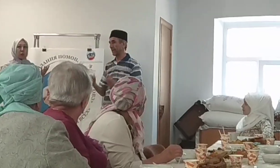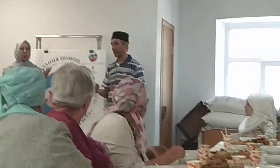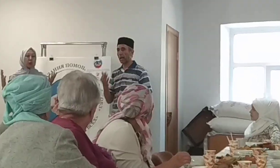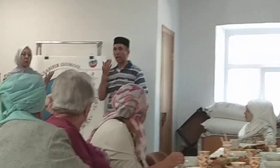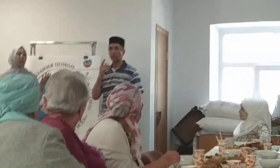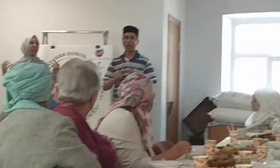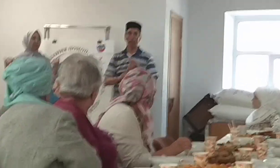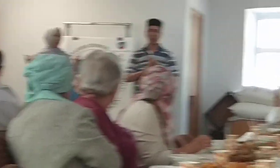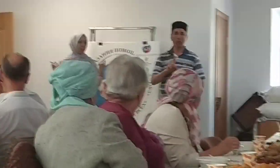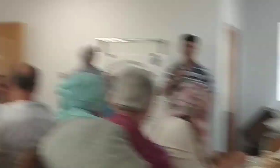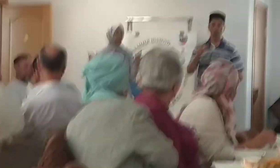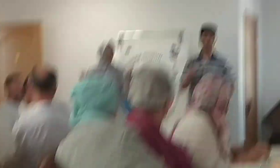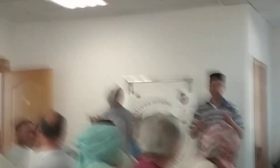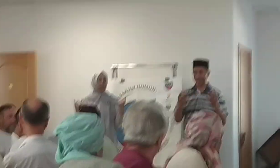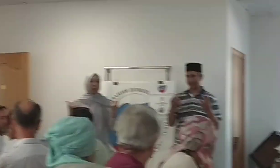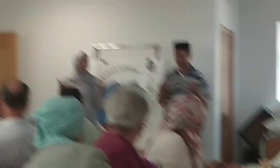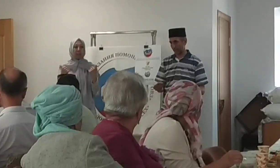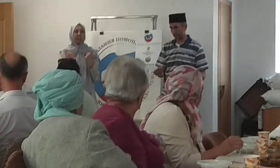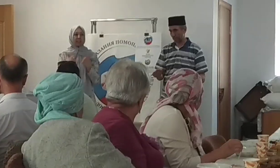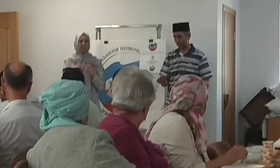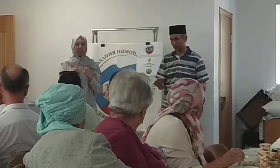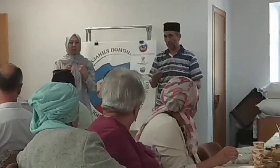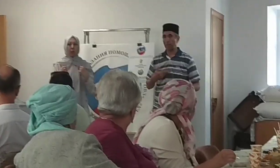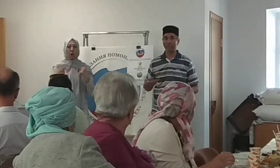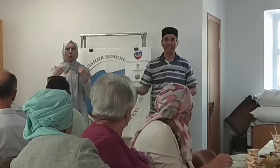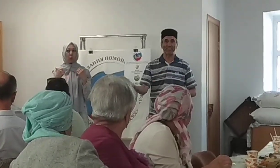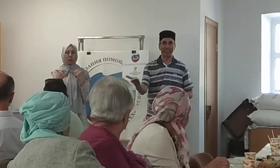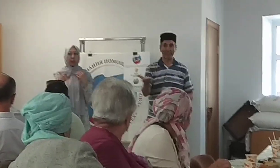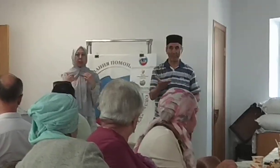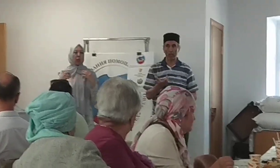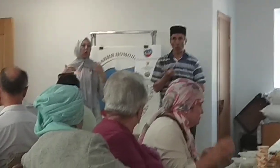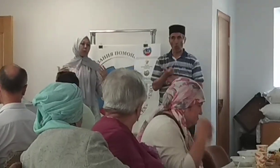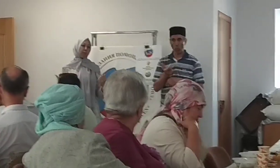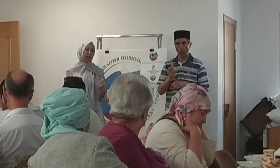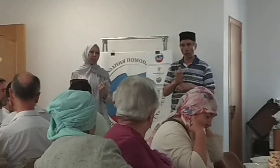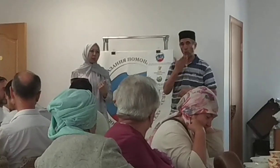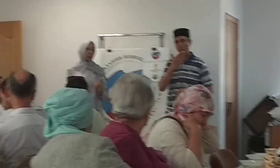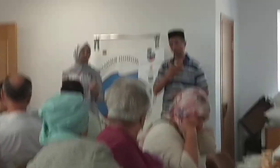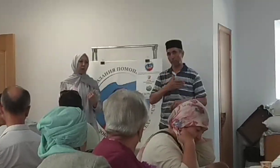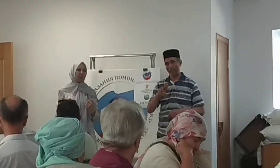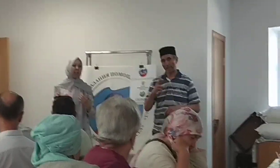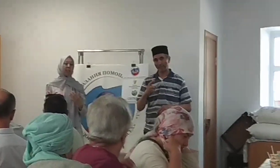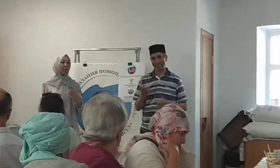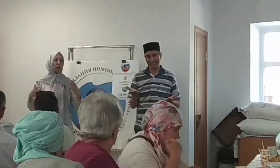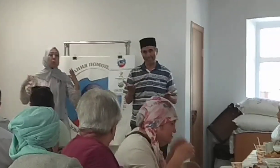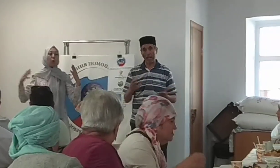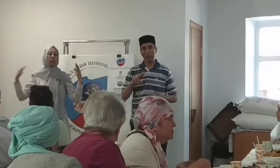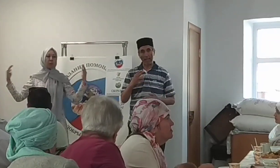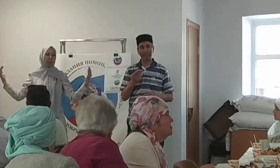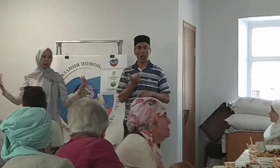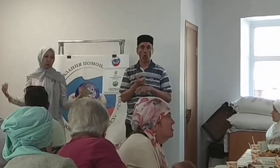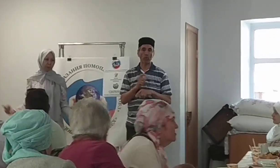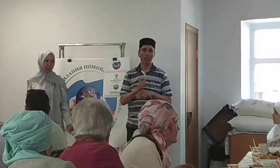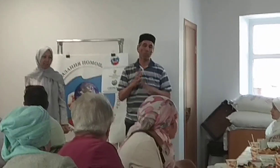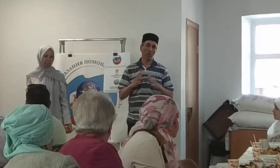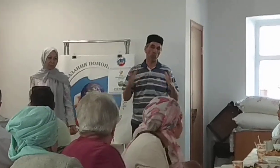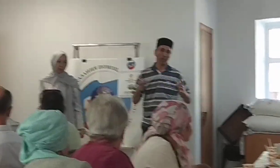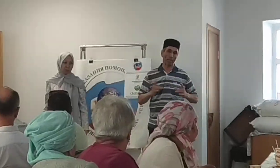когда начнется судный день. Мы все очень любим пятницу. Для нас это очень